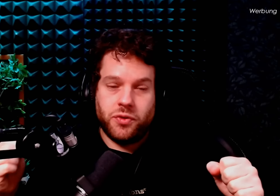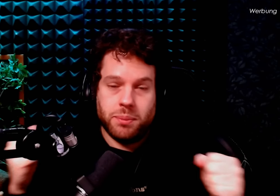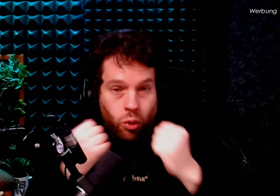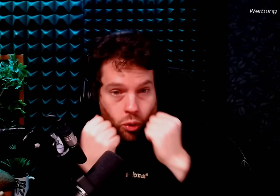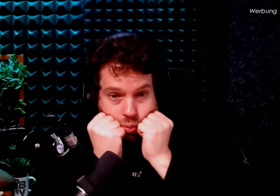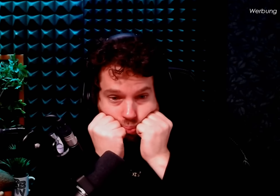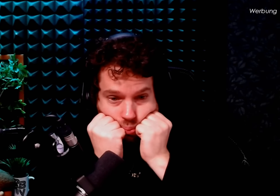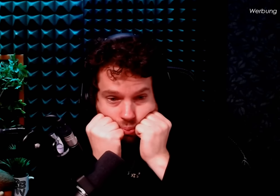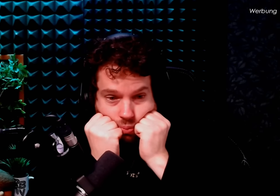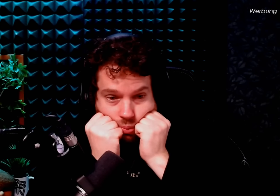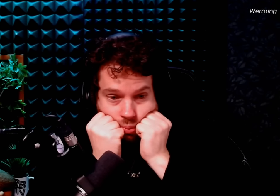irgendwie Mohn.